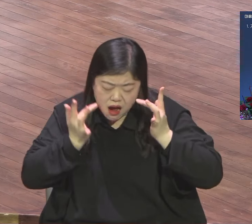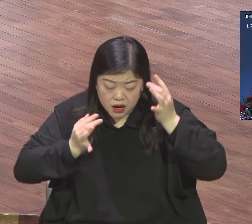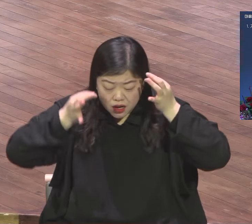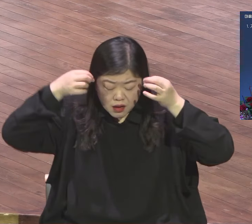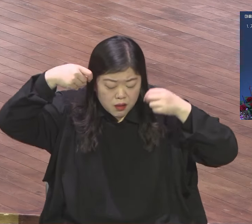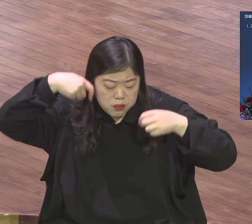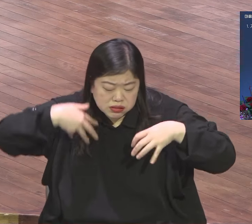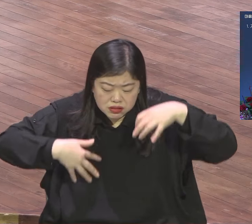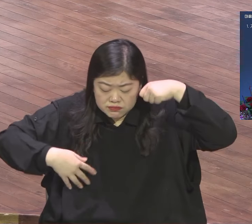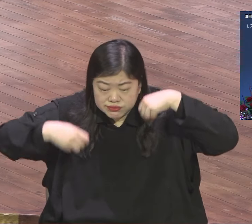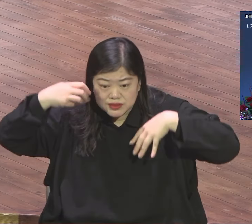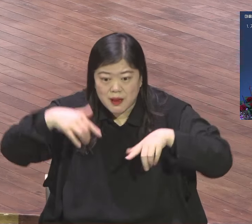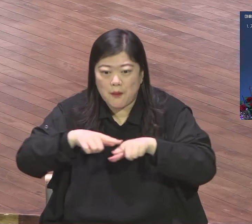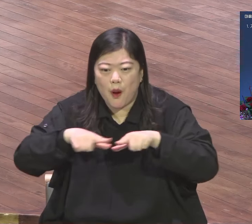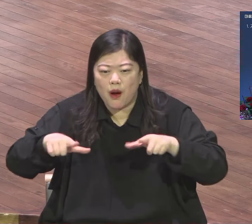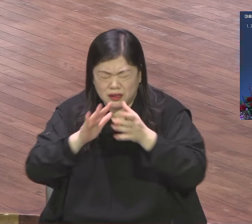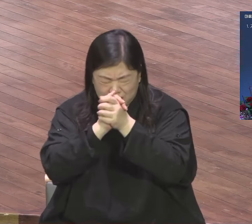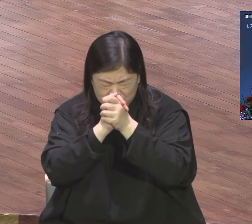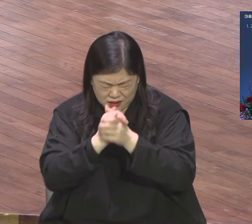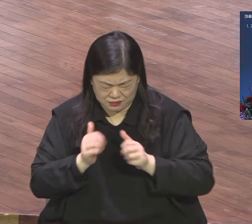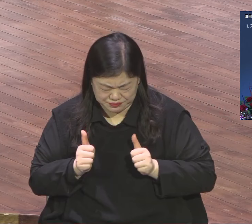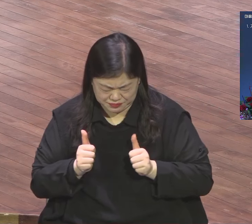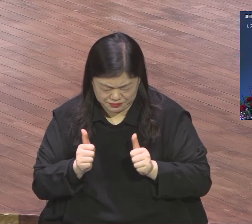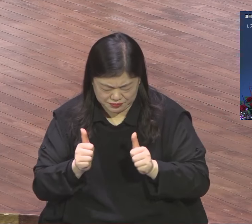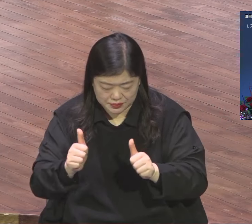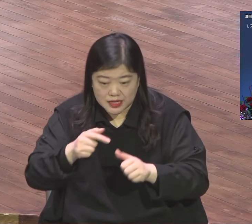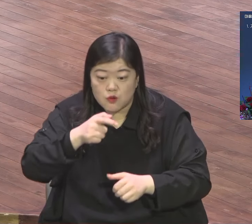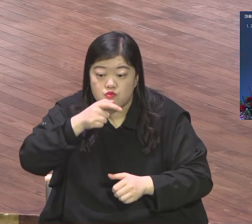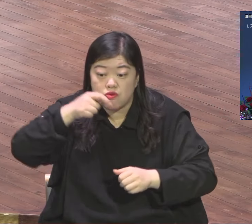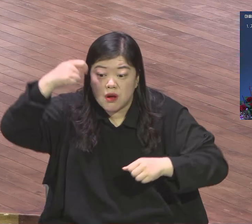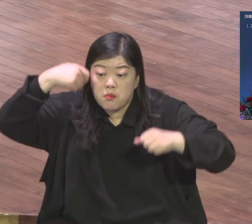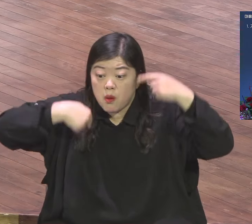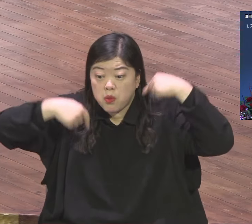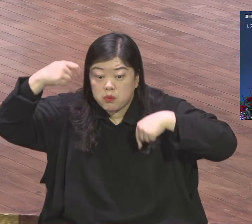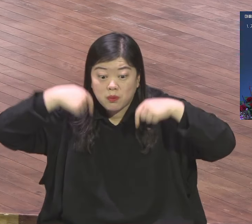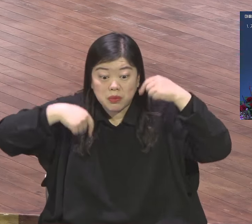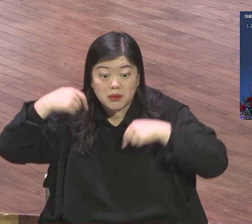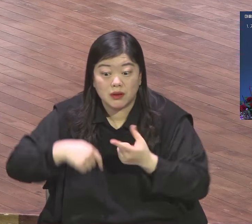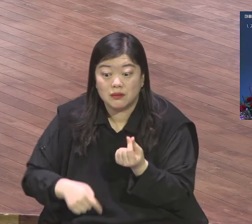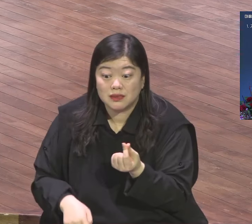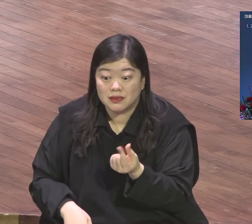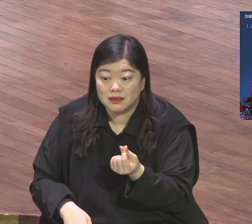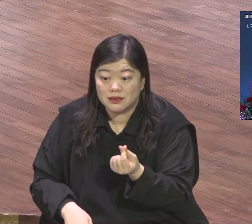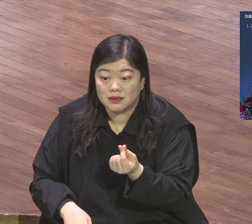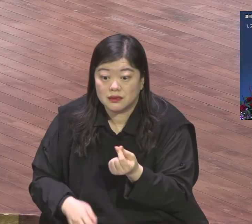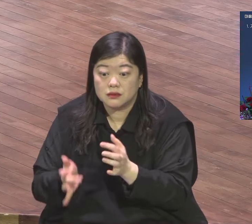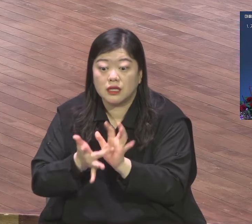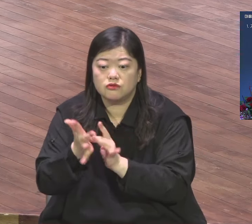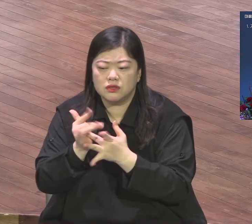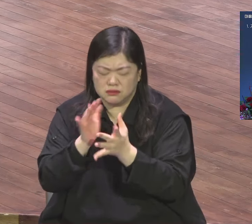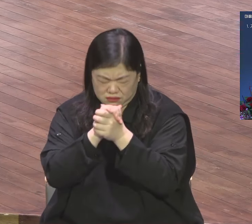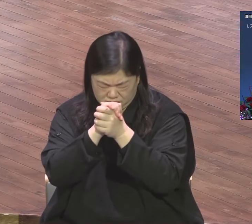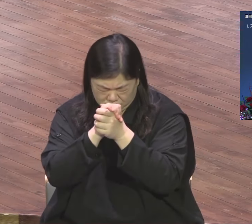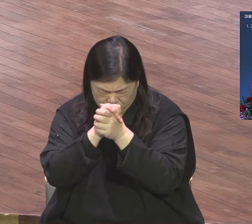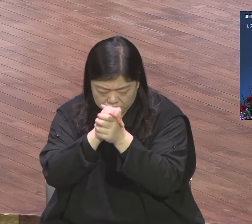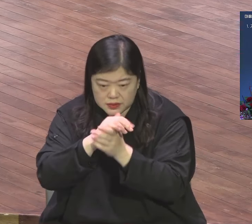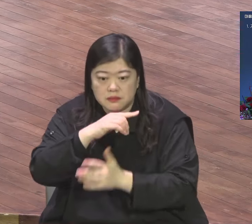달렸어도 하나님 앞에 기도했습니다. 예수님은 이 기도를 멈춘 적이 없어요.